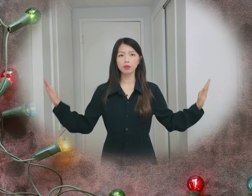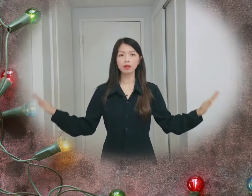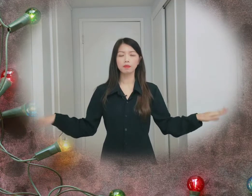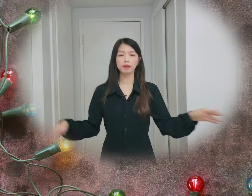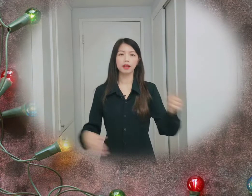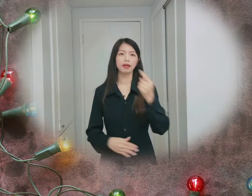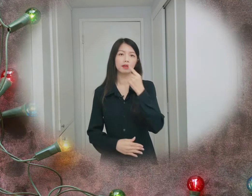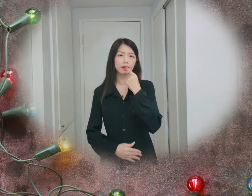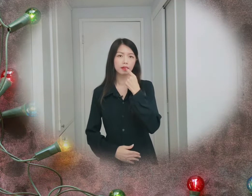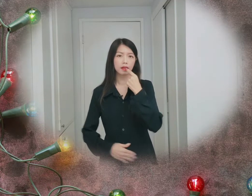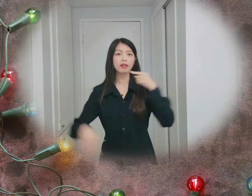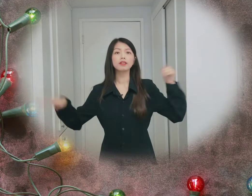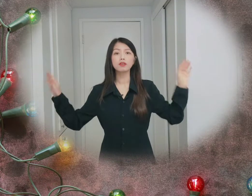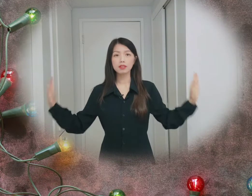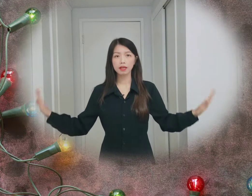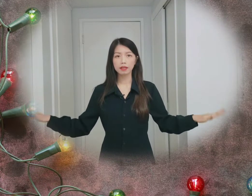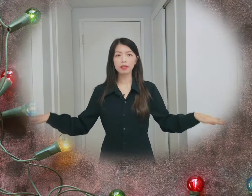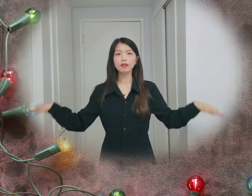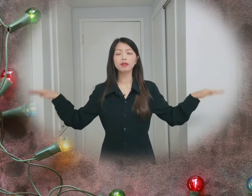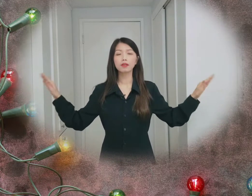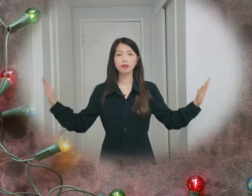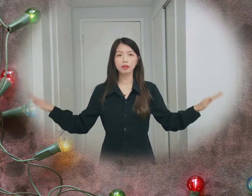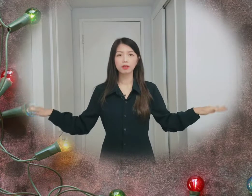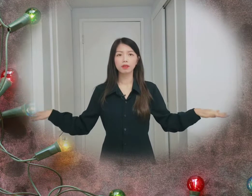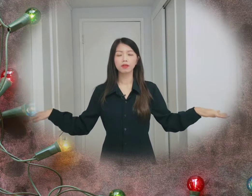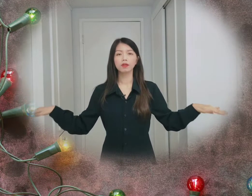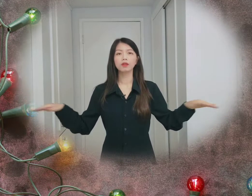한 뜻의 수어가 됩니다. 천사들